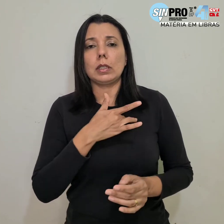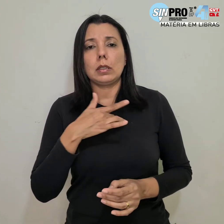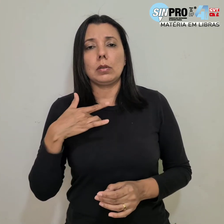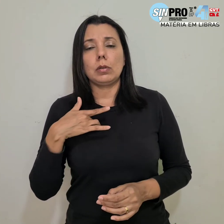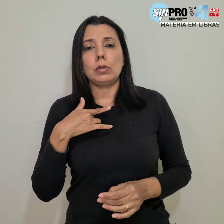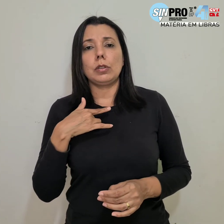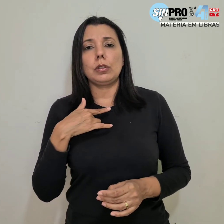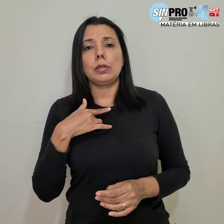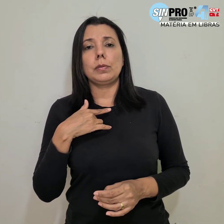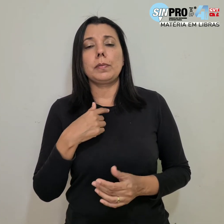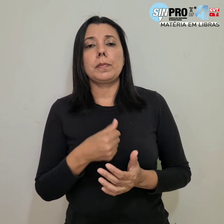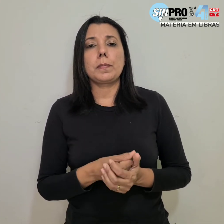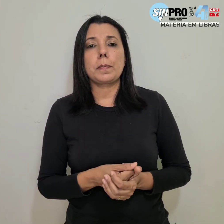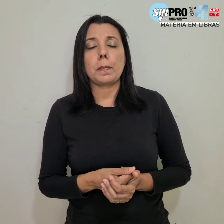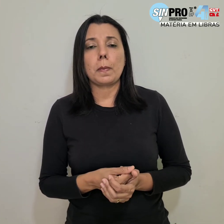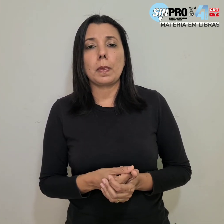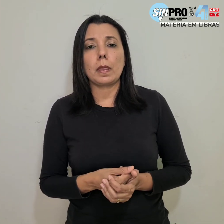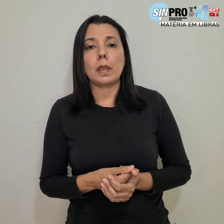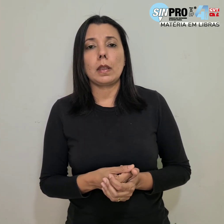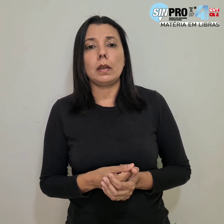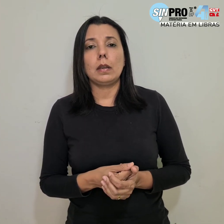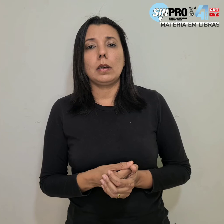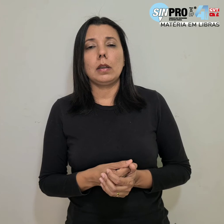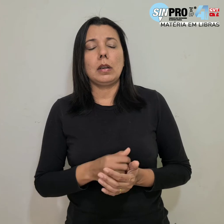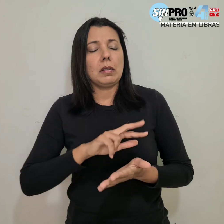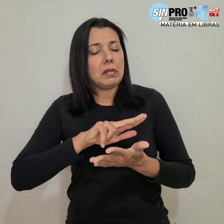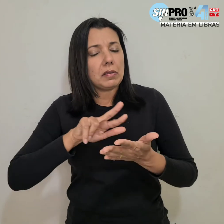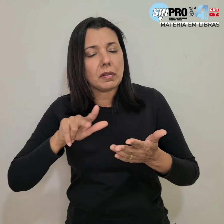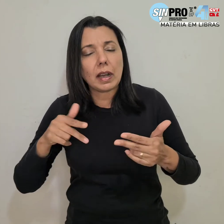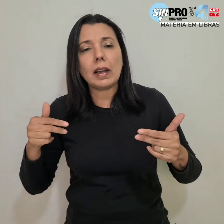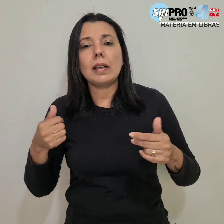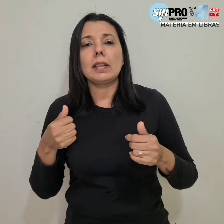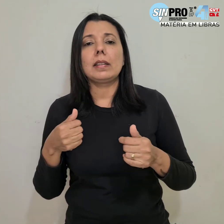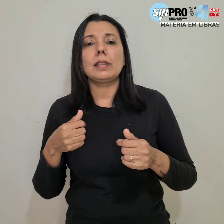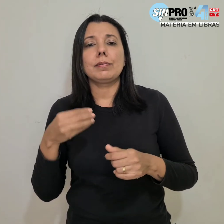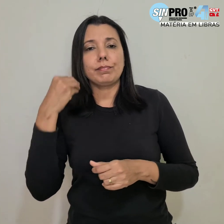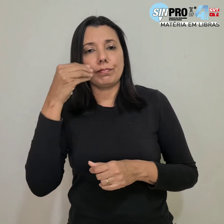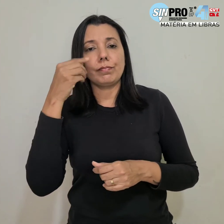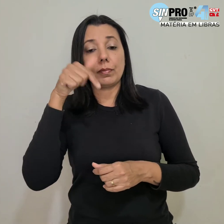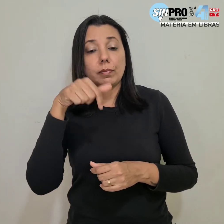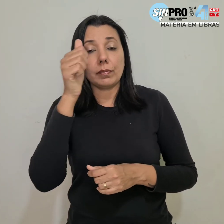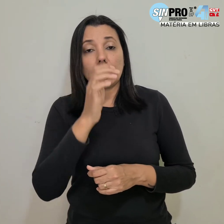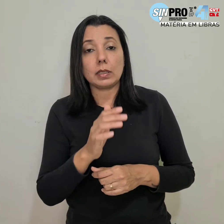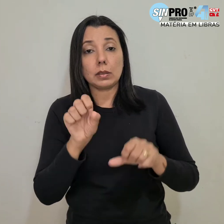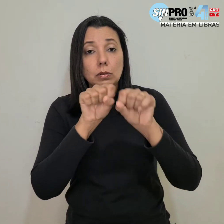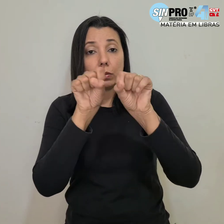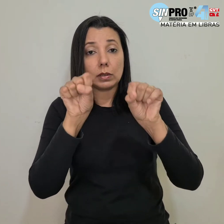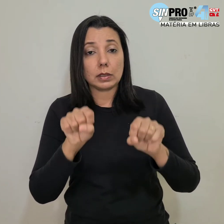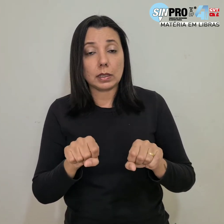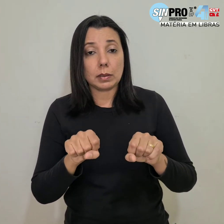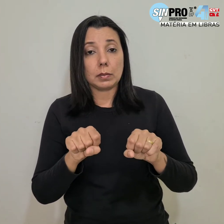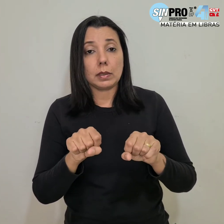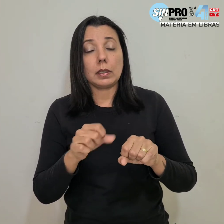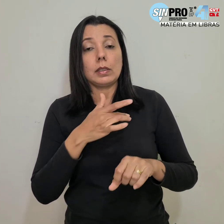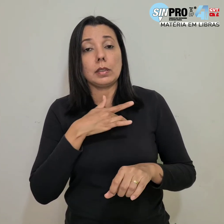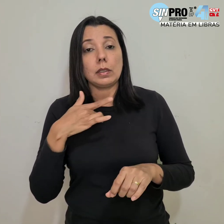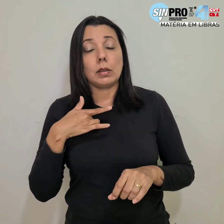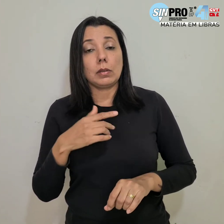Saúde Pública de Yale, com décadas de experiência no Brasil, o sistema de saúde do país representa